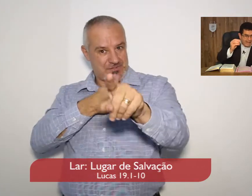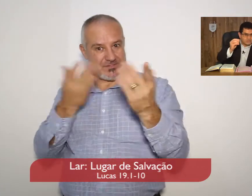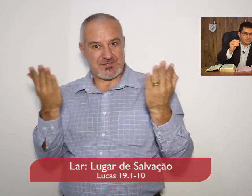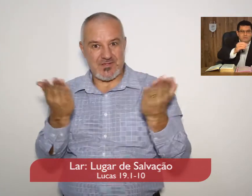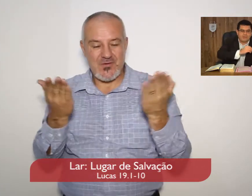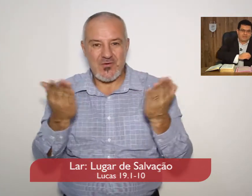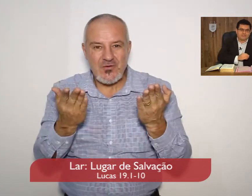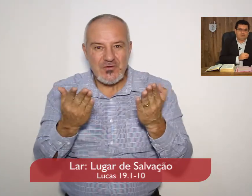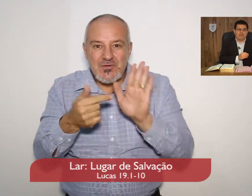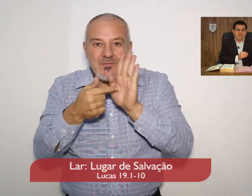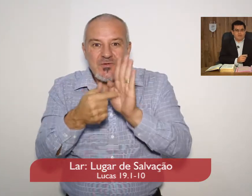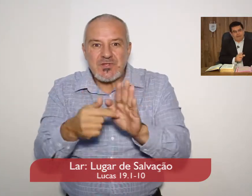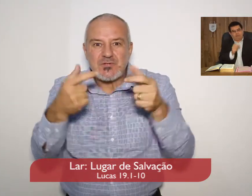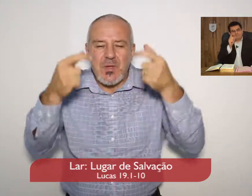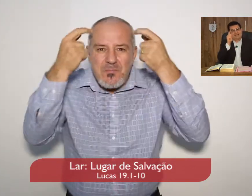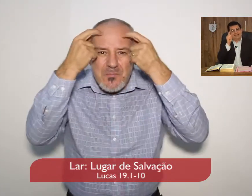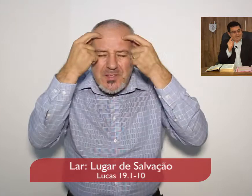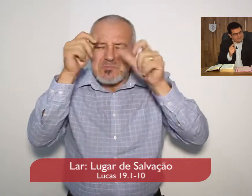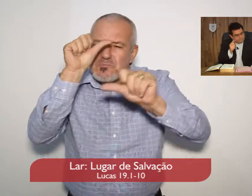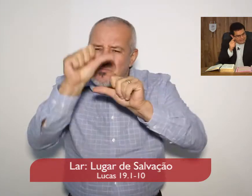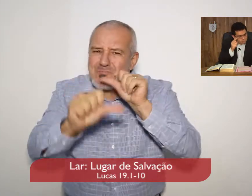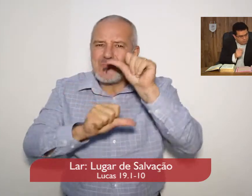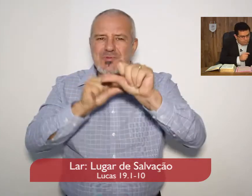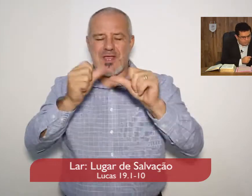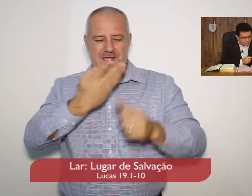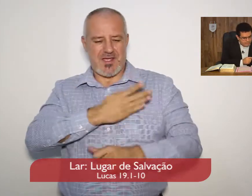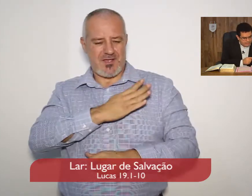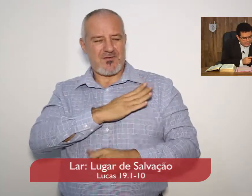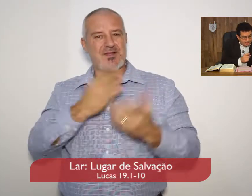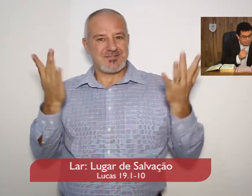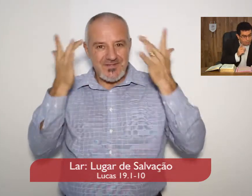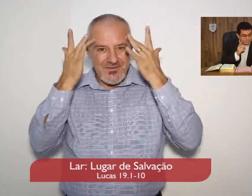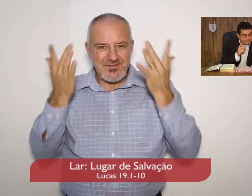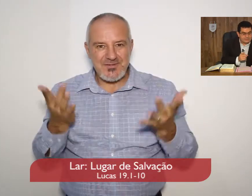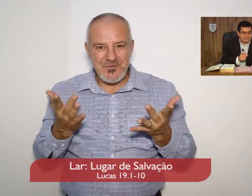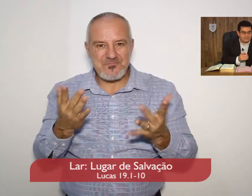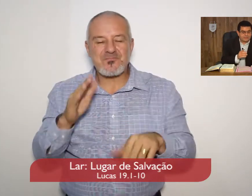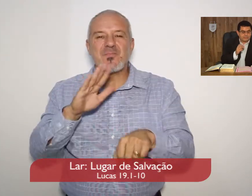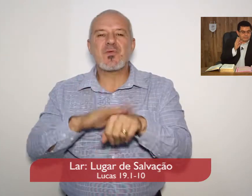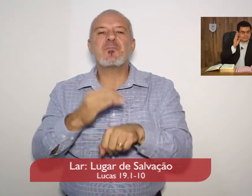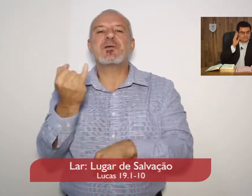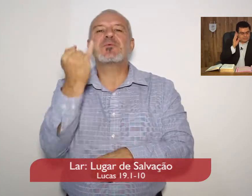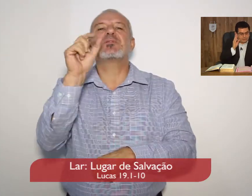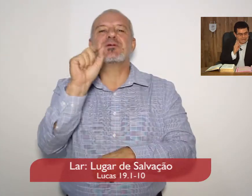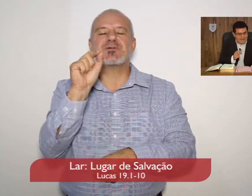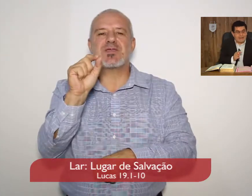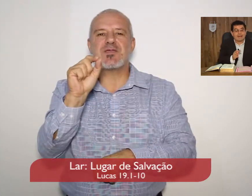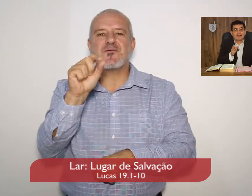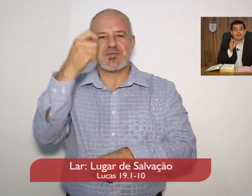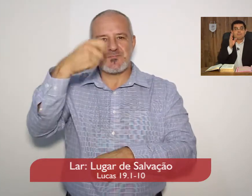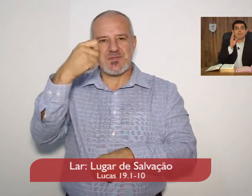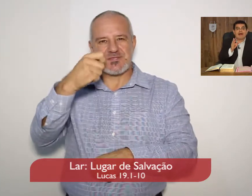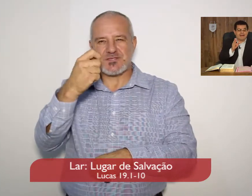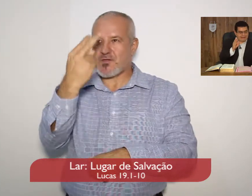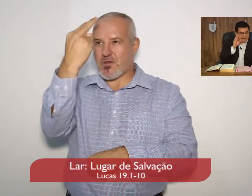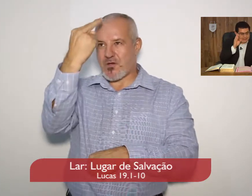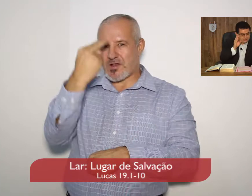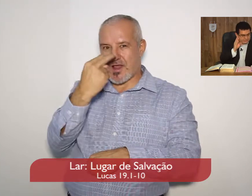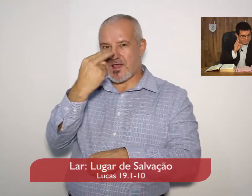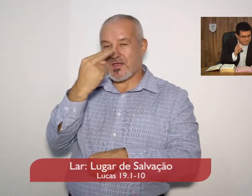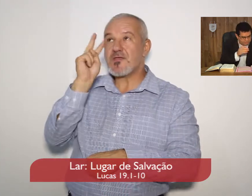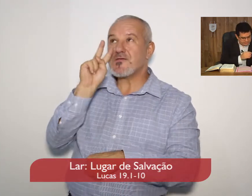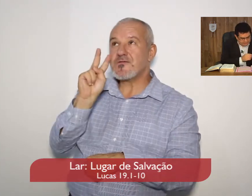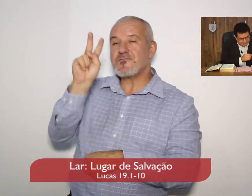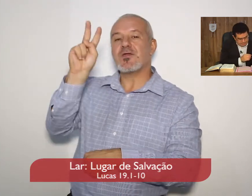ministrando à sua mente. E eu quero destacar ainda mais um ponto: a importância de se olhar para